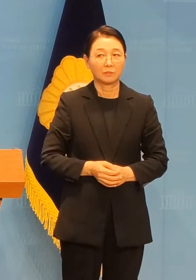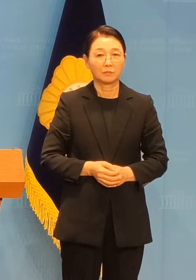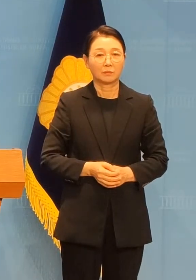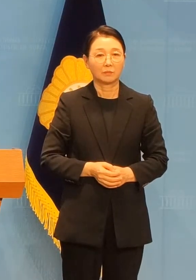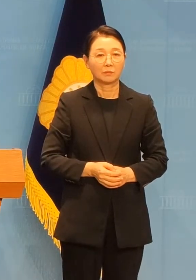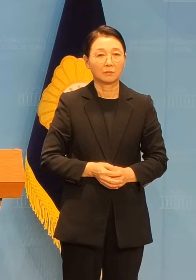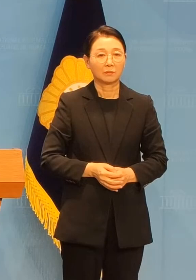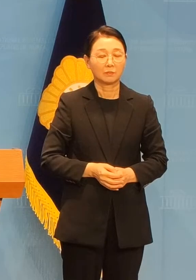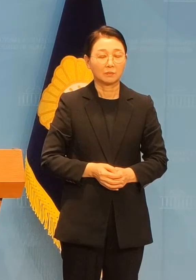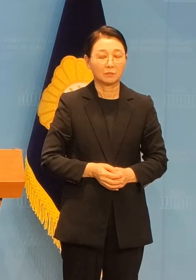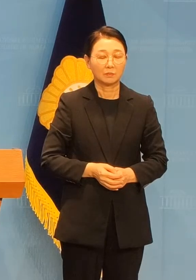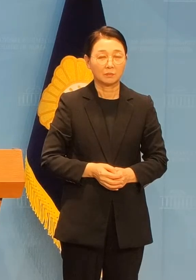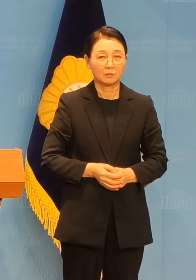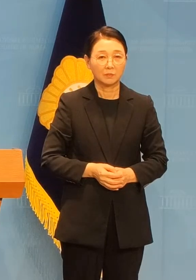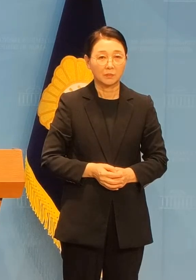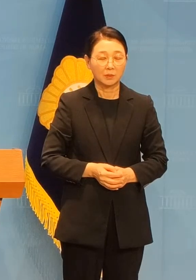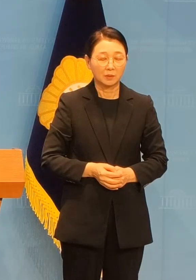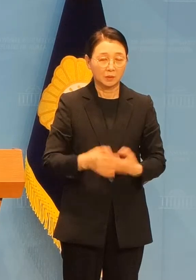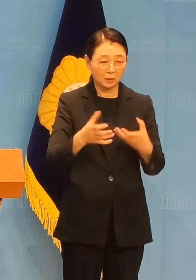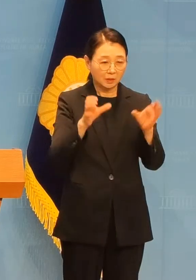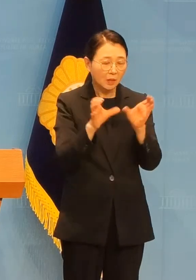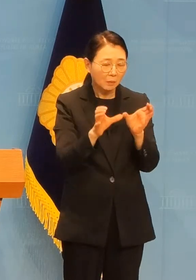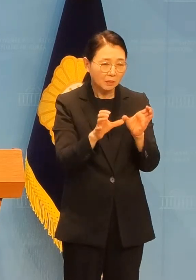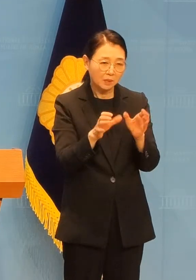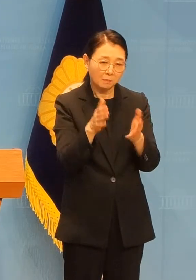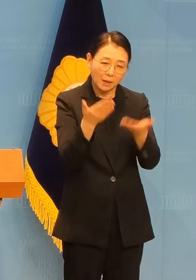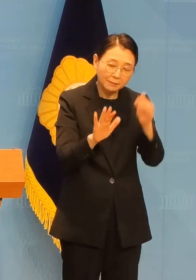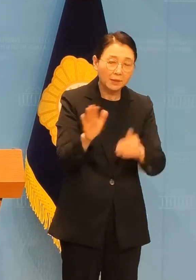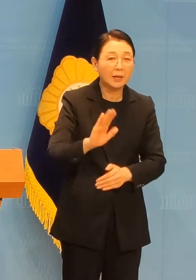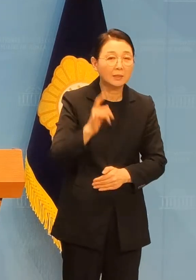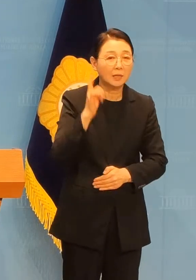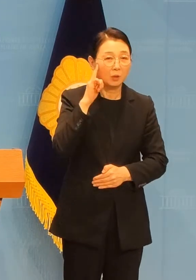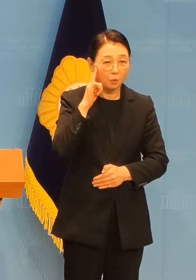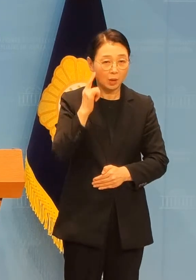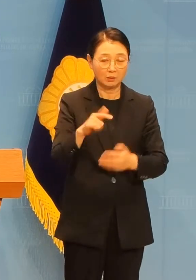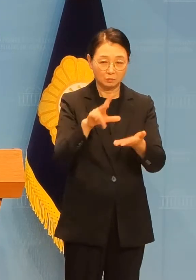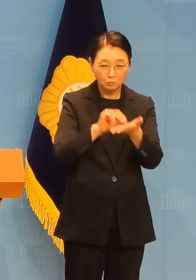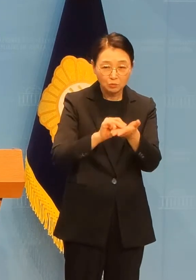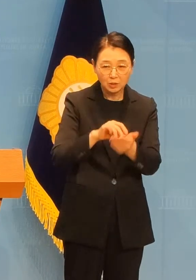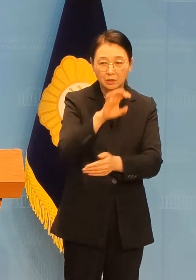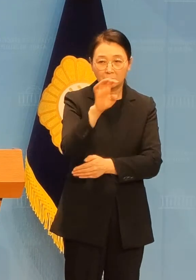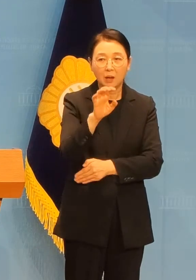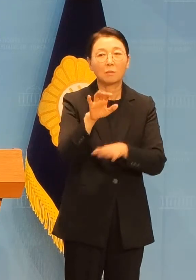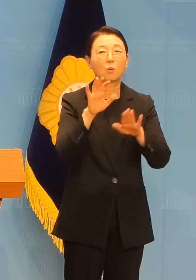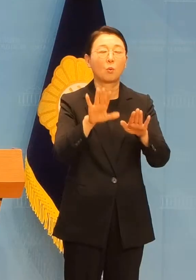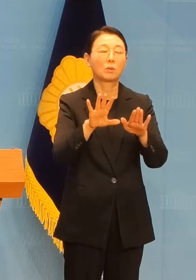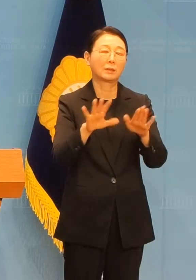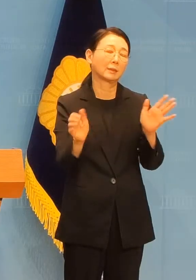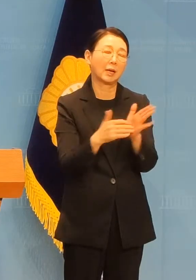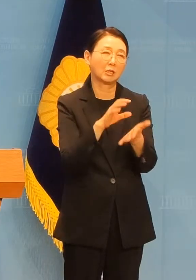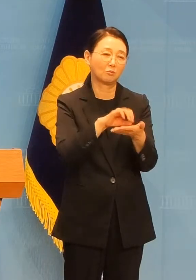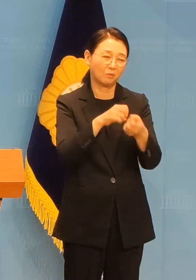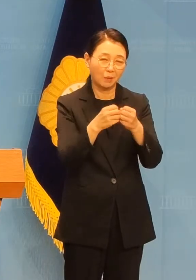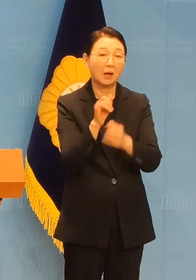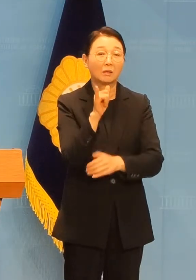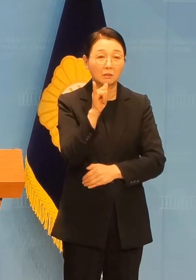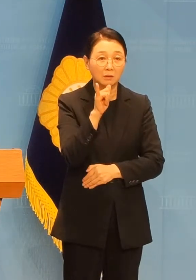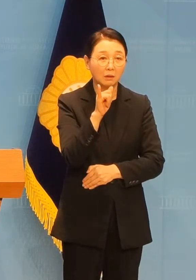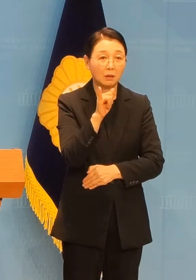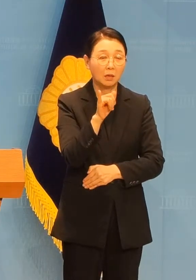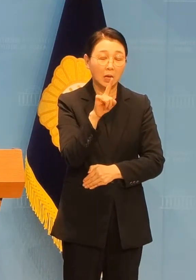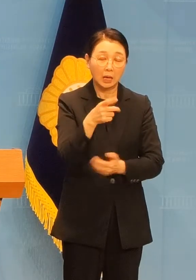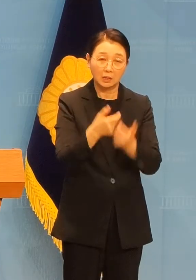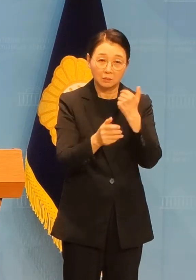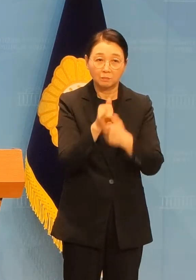없었습니다. 주무관청은 늘 판단을 미뤘고 문제는 반복돼 와서 오늘에 이르렀습니다. 여기서 우리는 한 가지